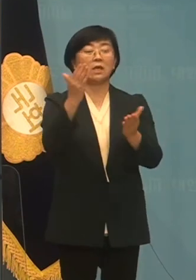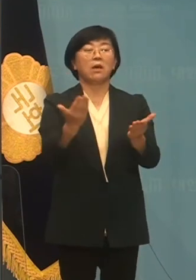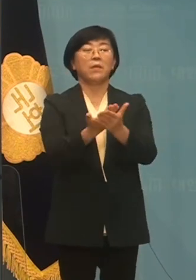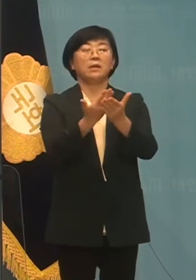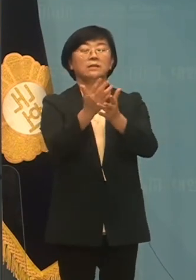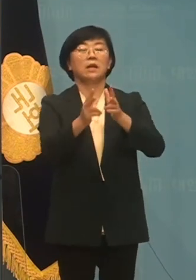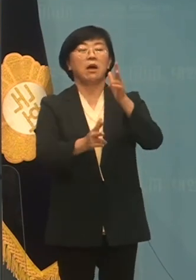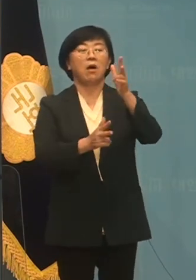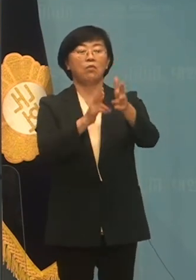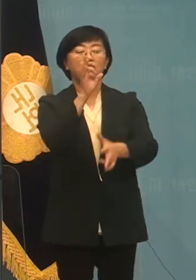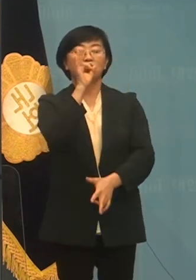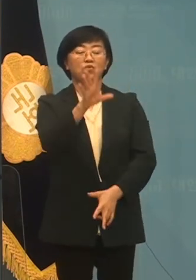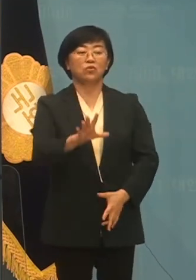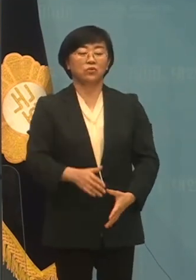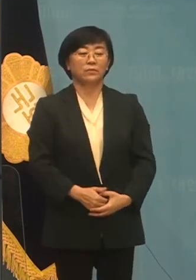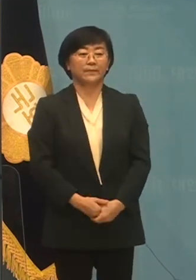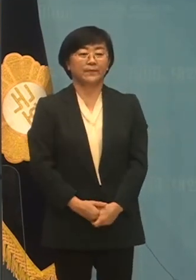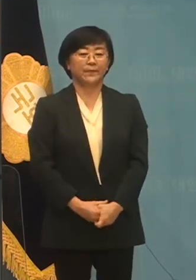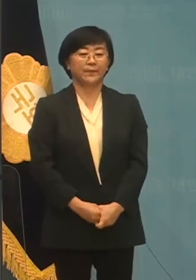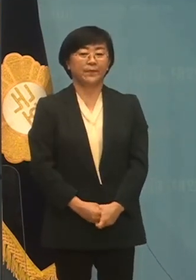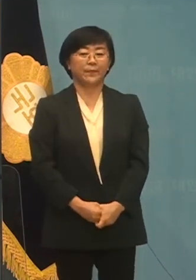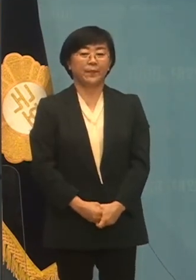사업은 불가능했을 것입니다.